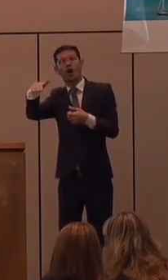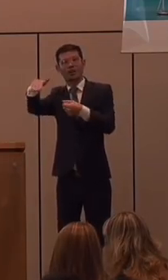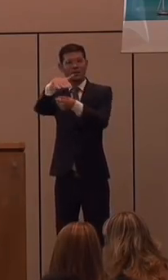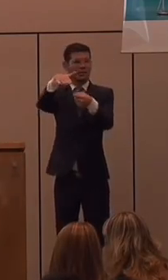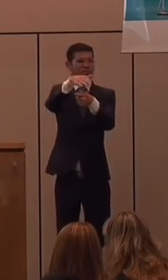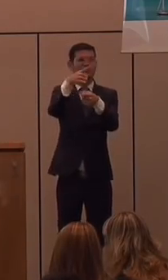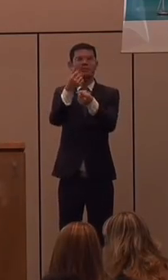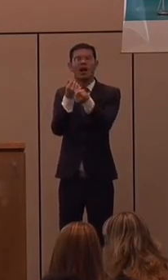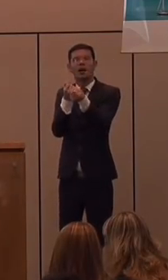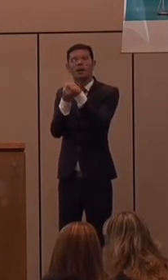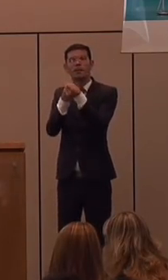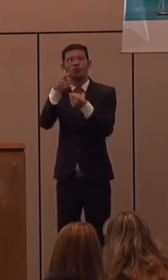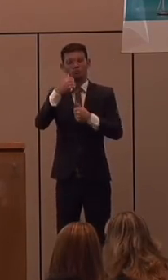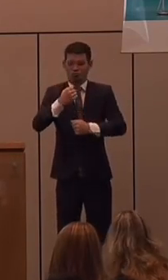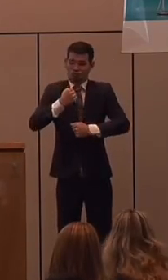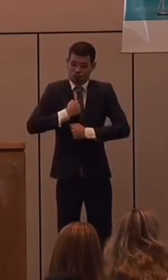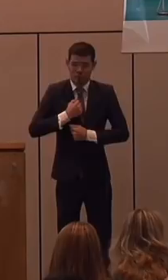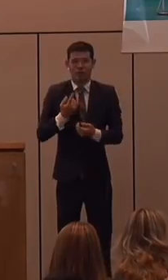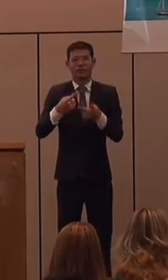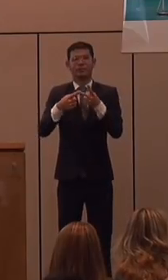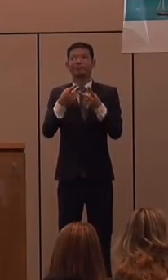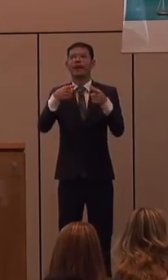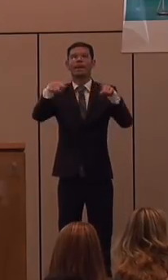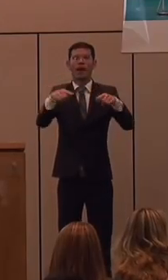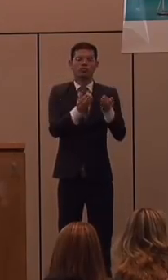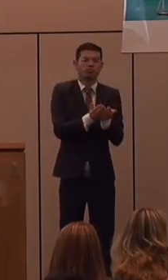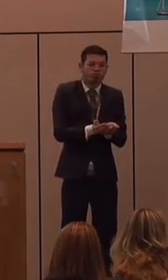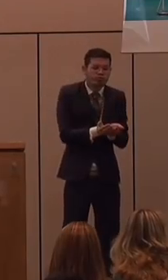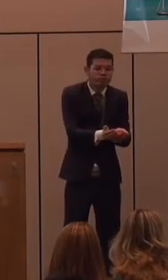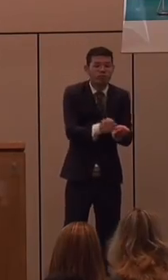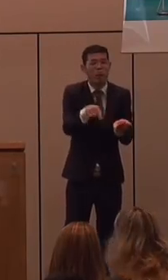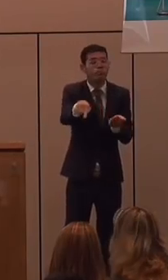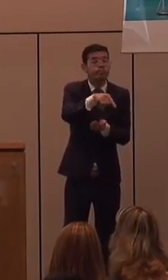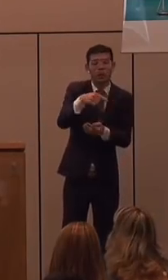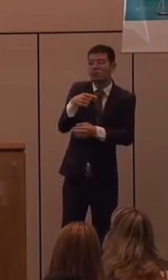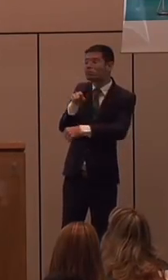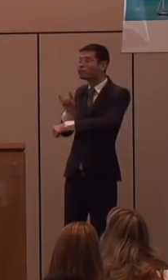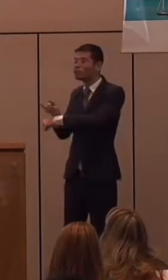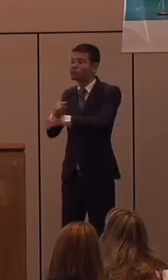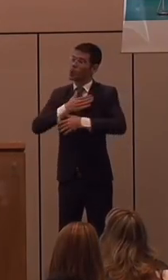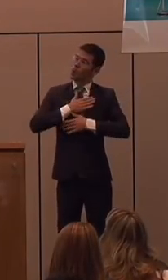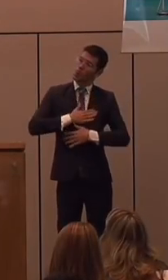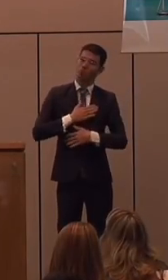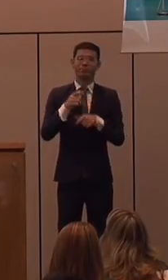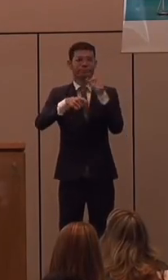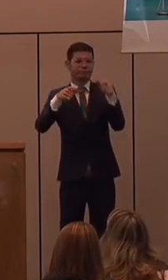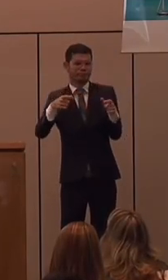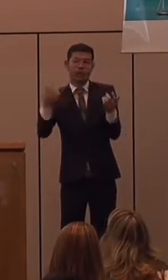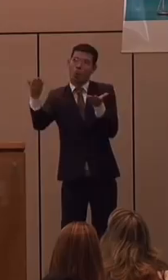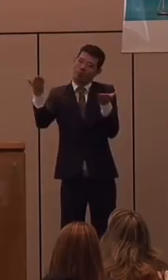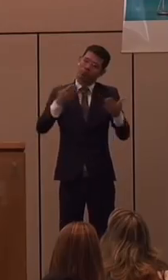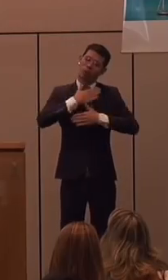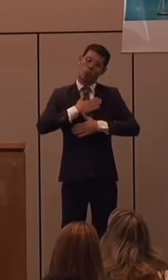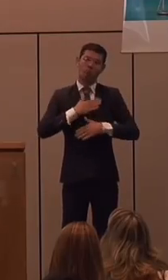ejemplo con la armada nacional con guardacostas también le brindan mayor tranquilidad a las personas que vienen a disfrutar del territorio colombiano en